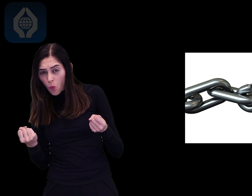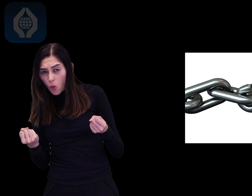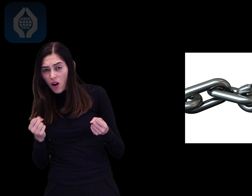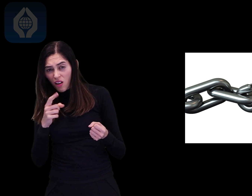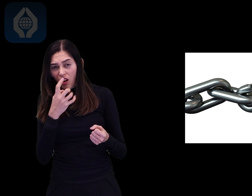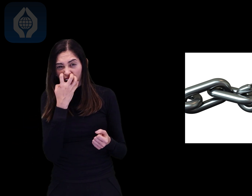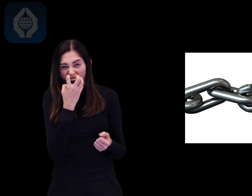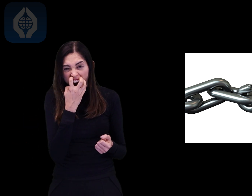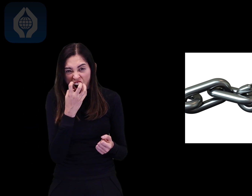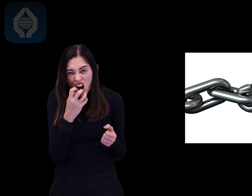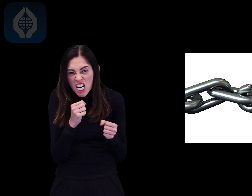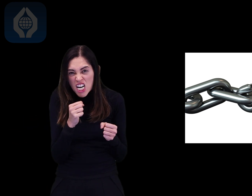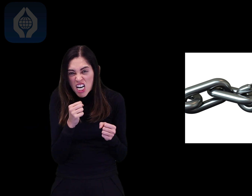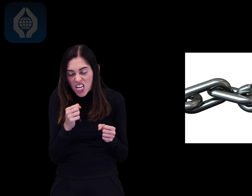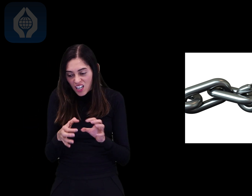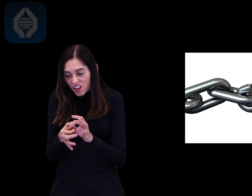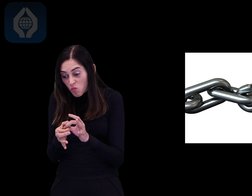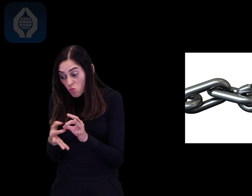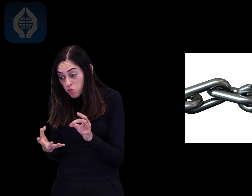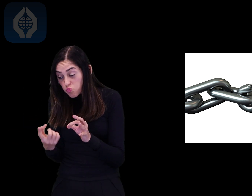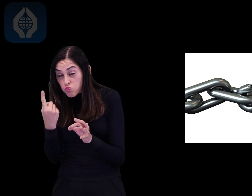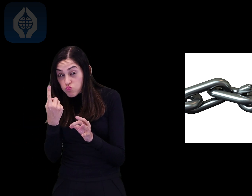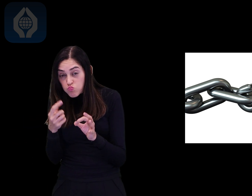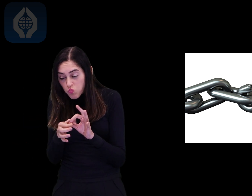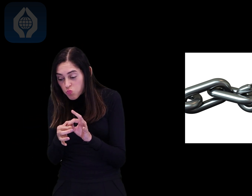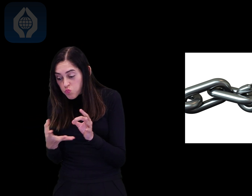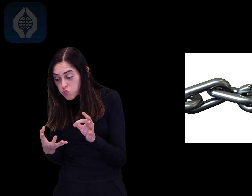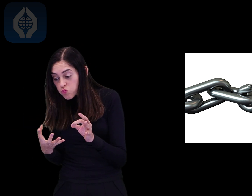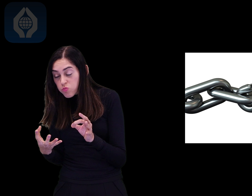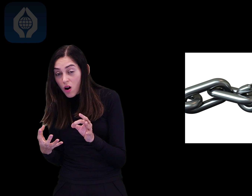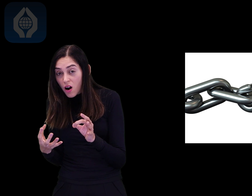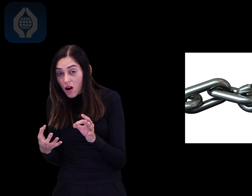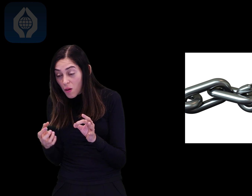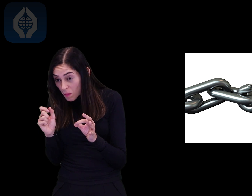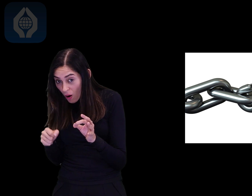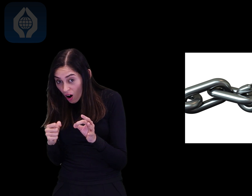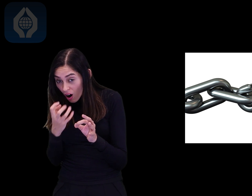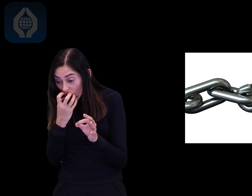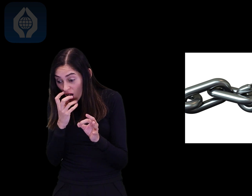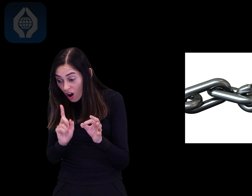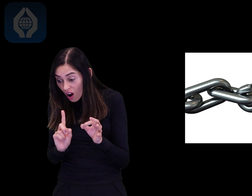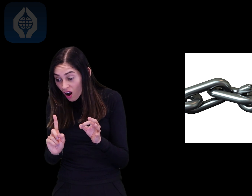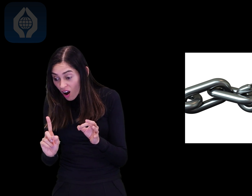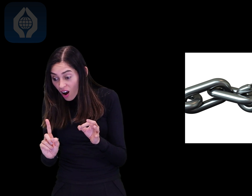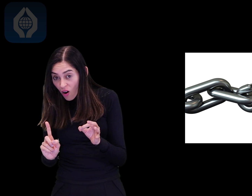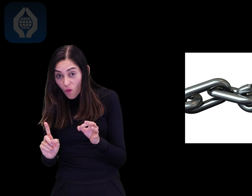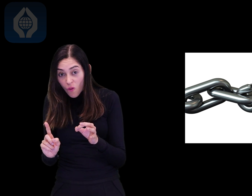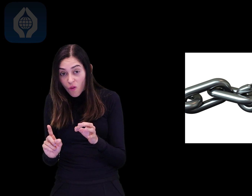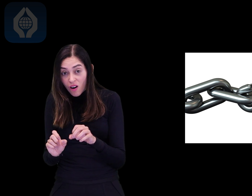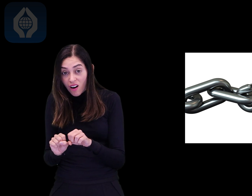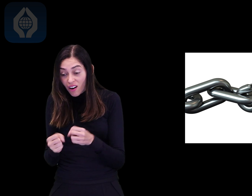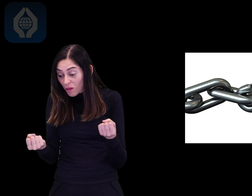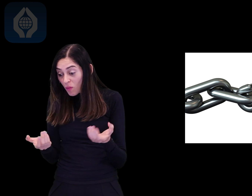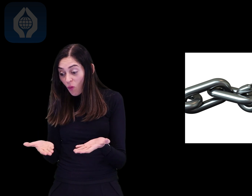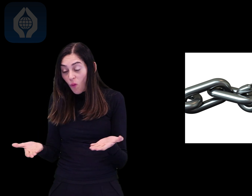a uma corrente com um dos elos quebrados? Mas e se eu dissesse a você, do que você está com